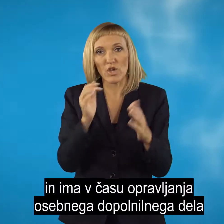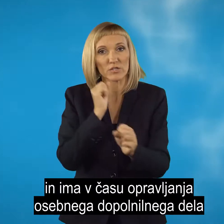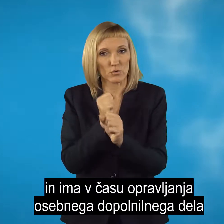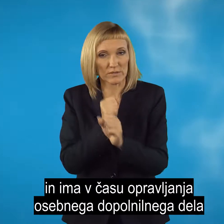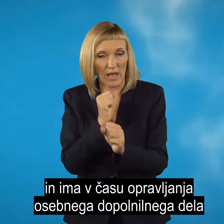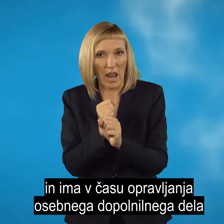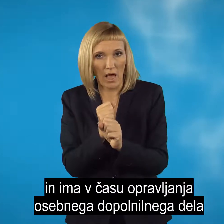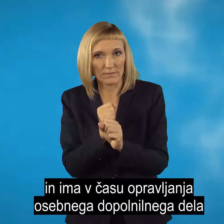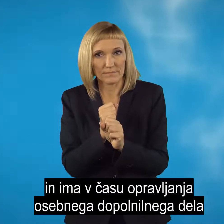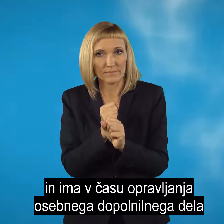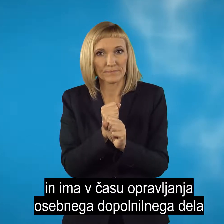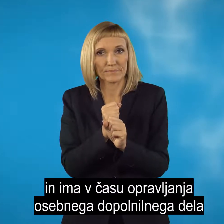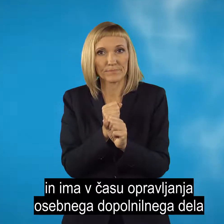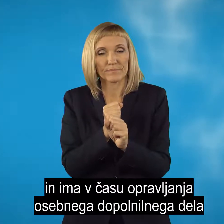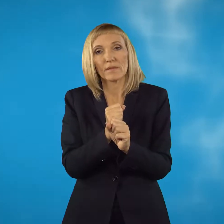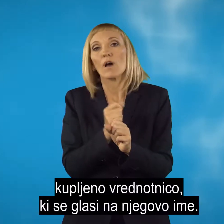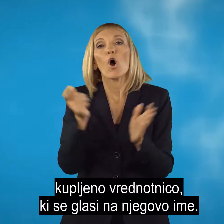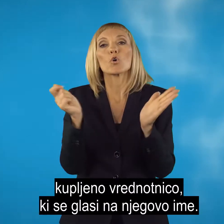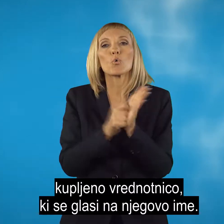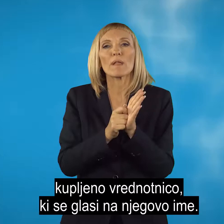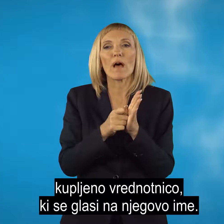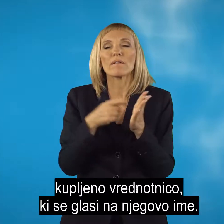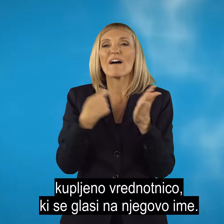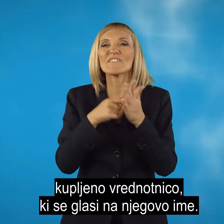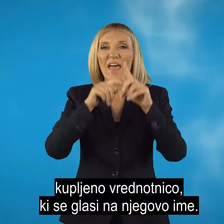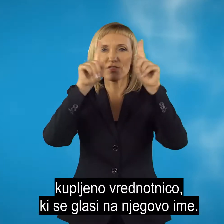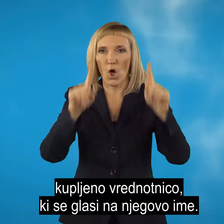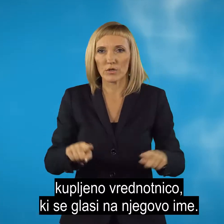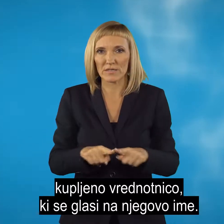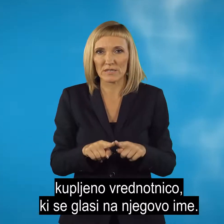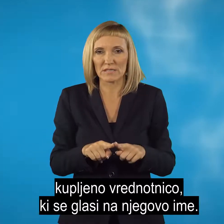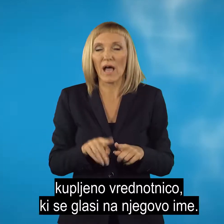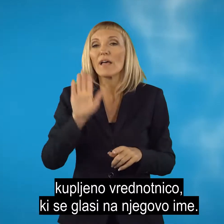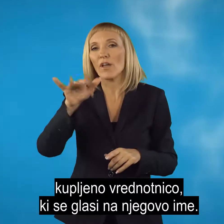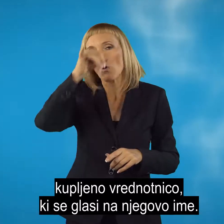opravljanja osebnega dopolnilnega dela kupljeno vrednotnico, ki se glasi na njegovo ime.